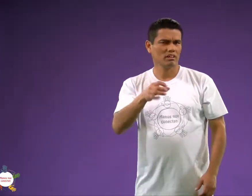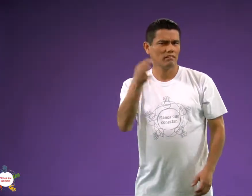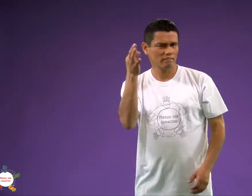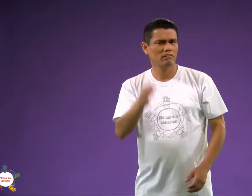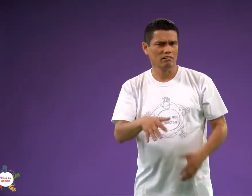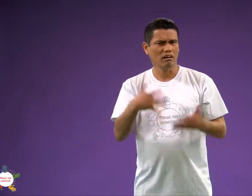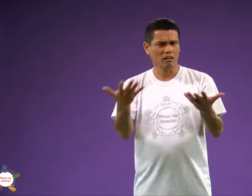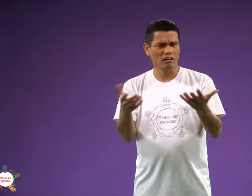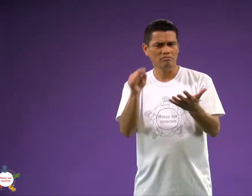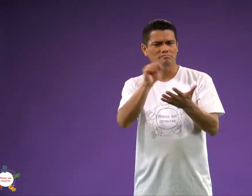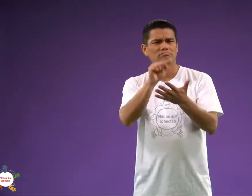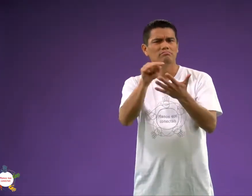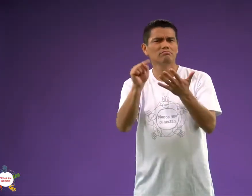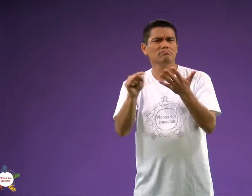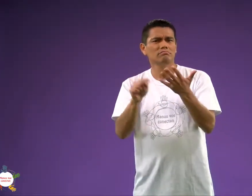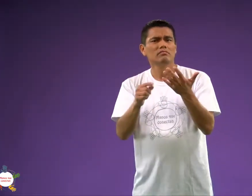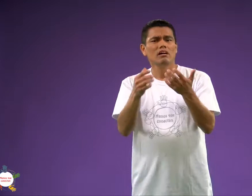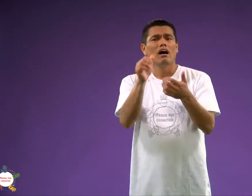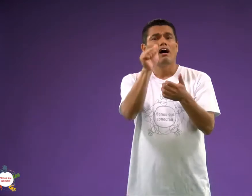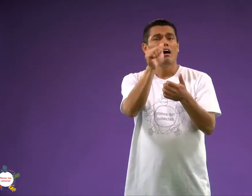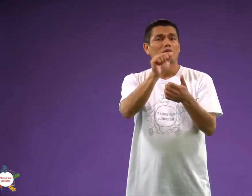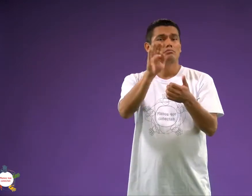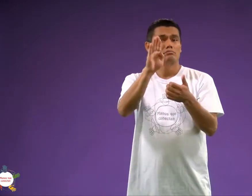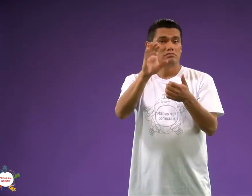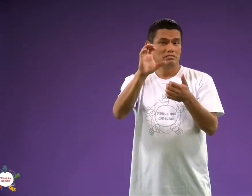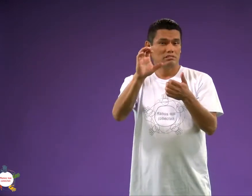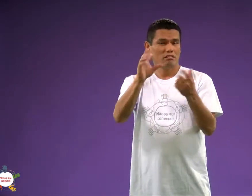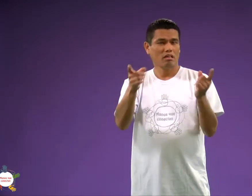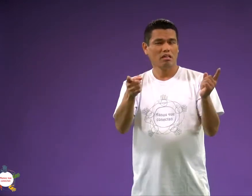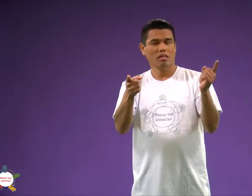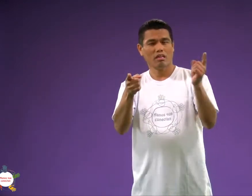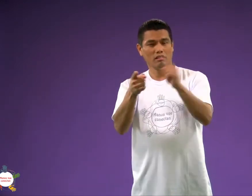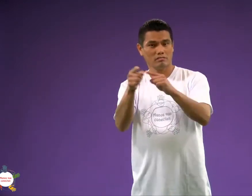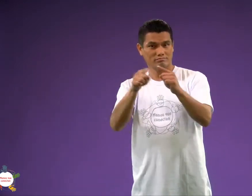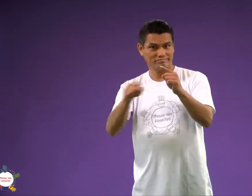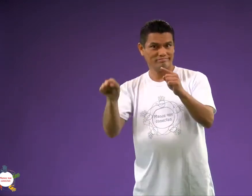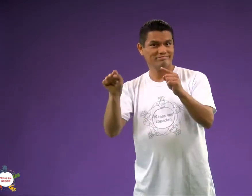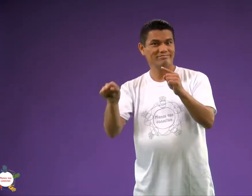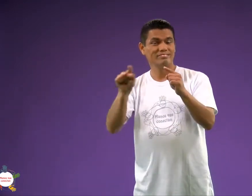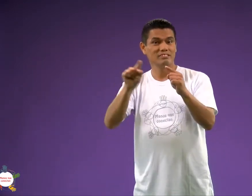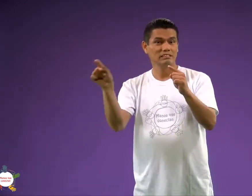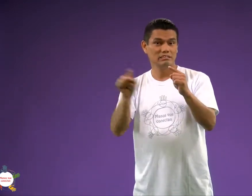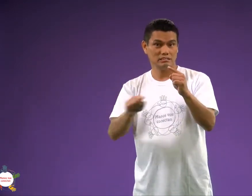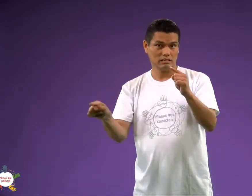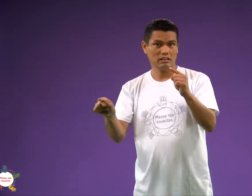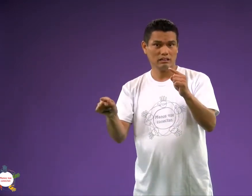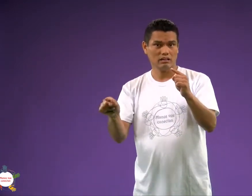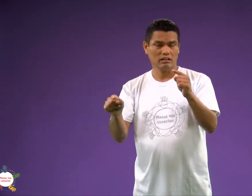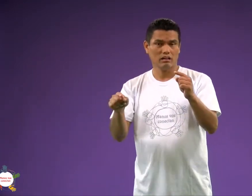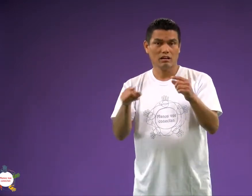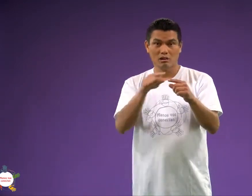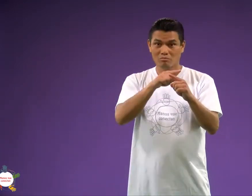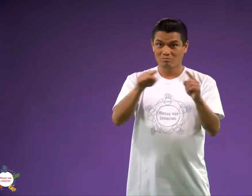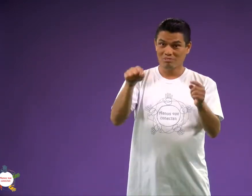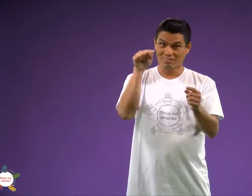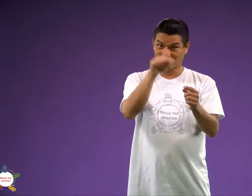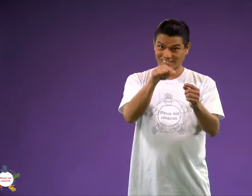Sí, es verdad que existe un abecedario en señas llamado alfabeto manual, que emplea una seña por cada letra del alfabeto